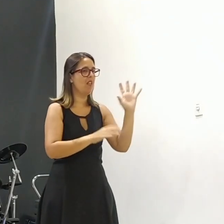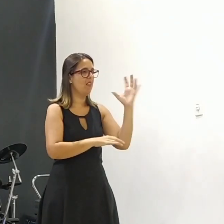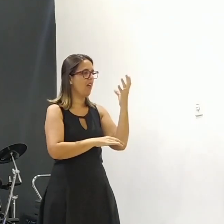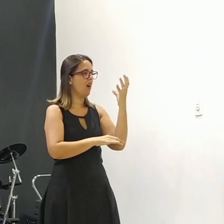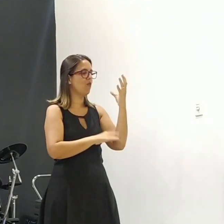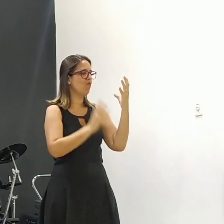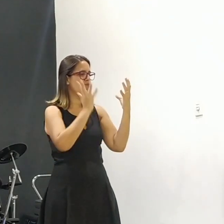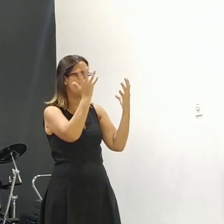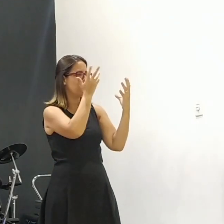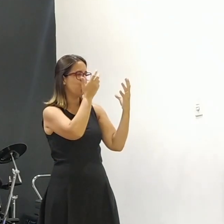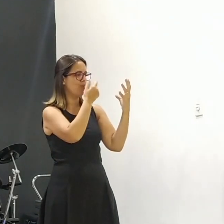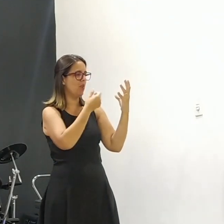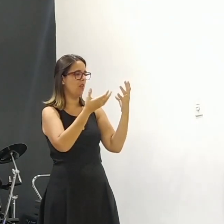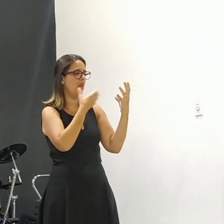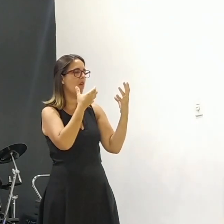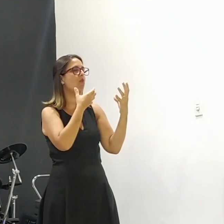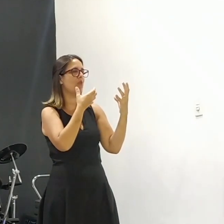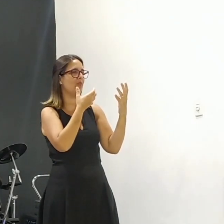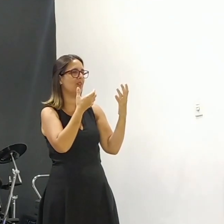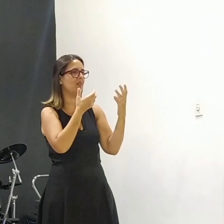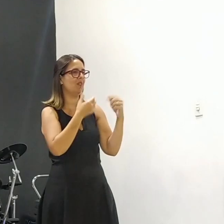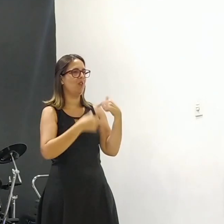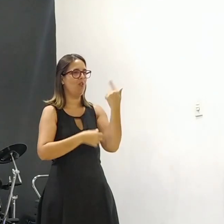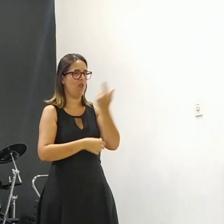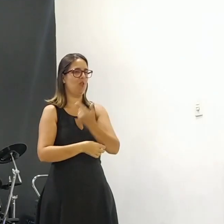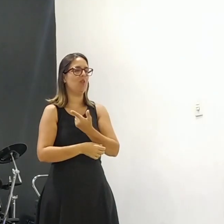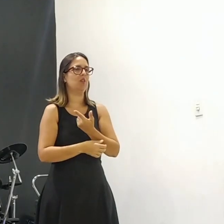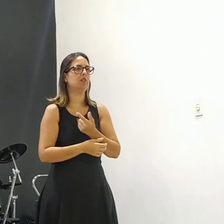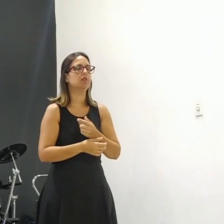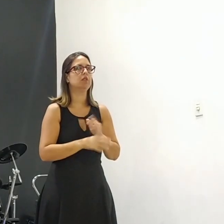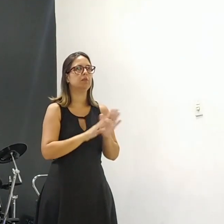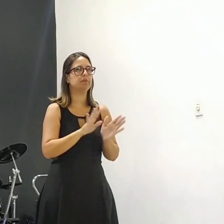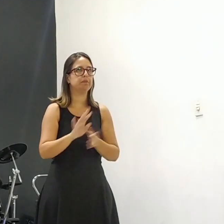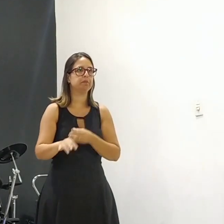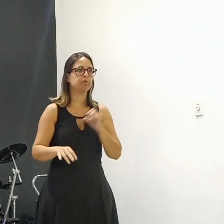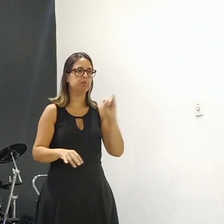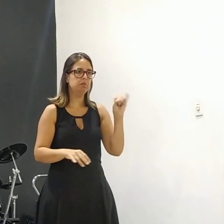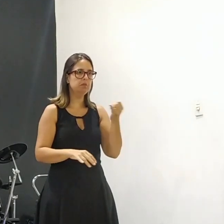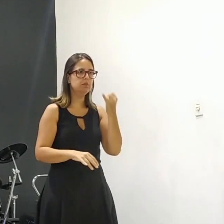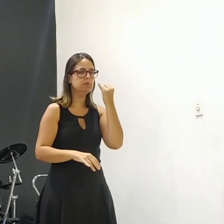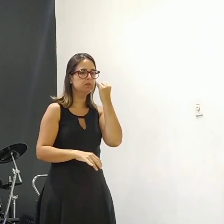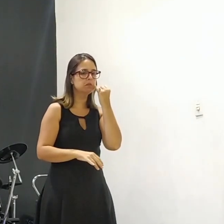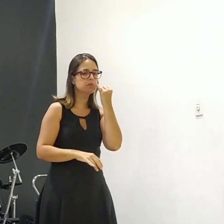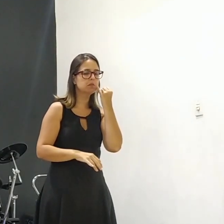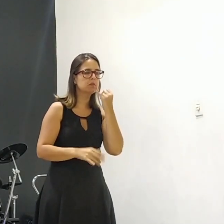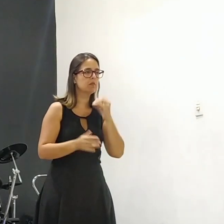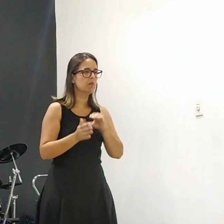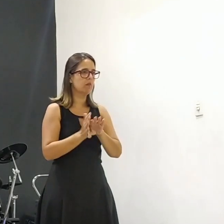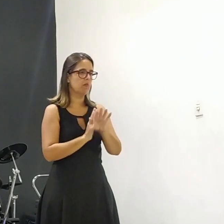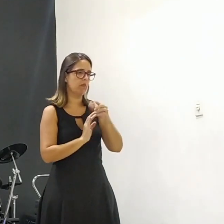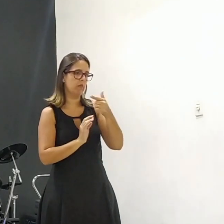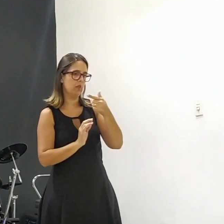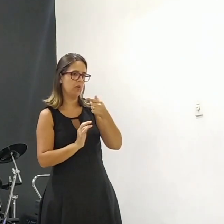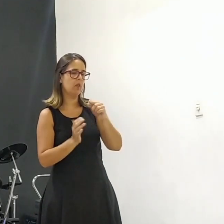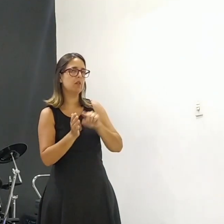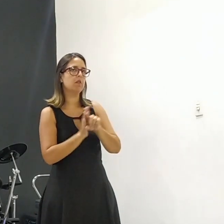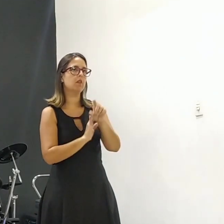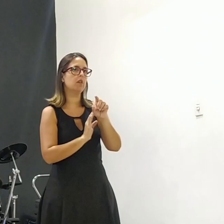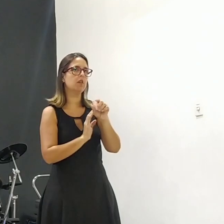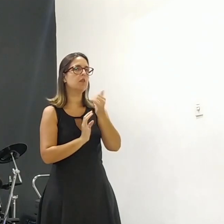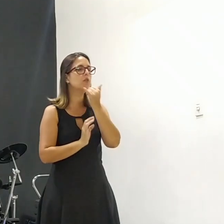frutíferas. Louvado seja o nome do Senhor. E aí lá em Jeremias, capítulo de número 7, versículo 8,